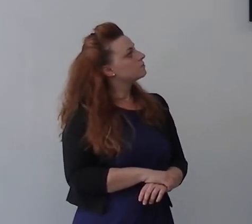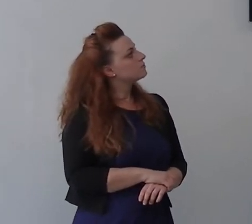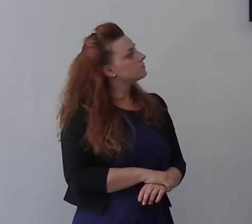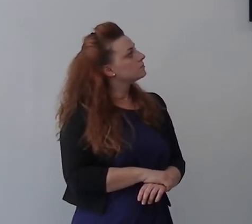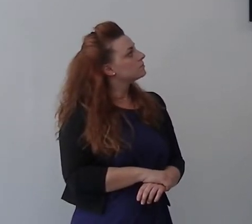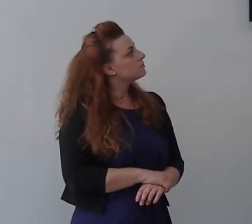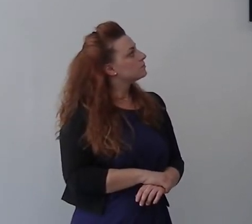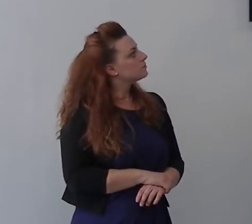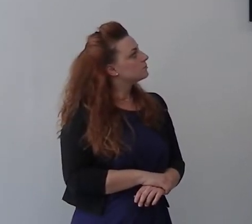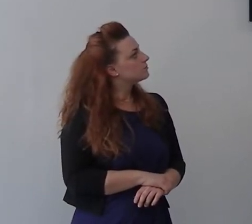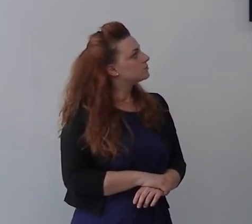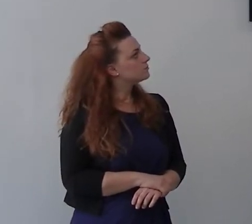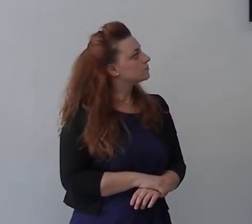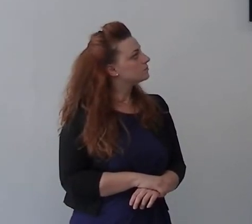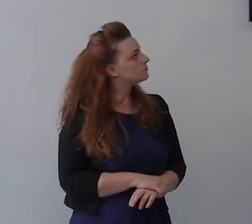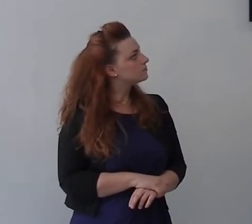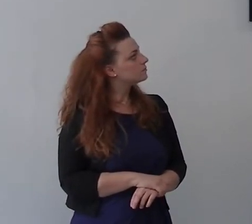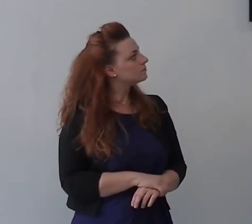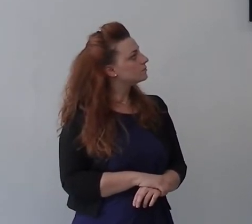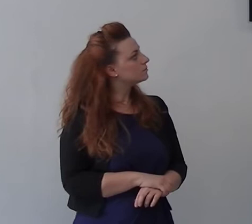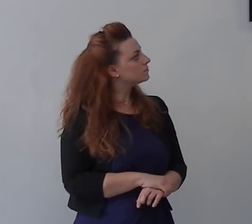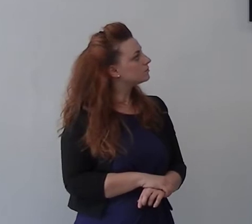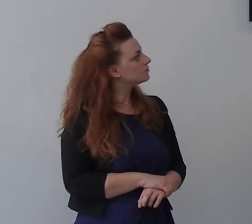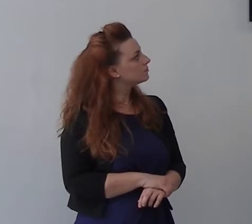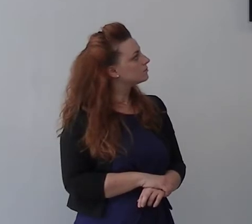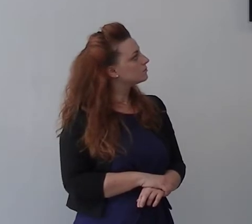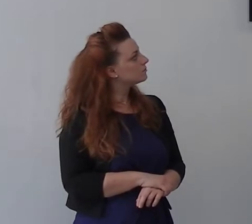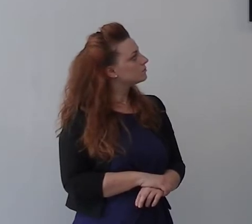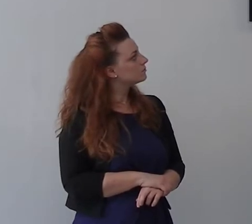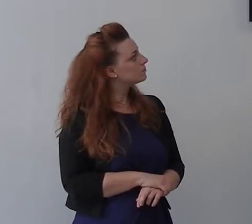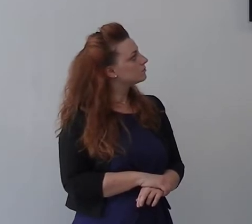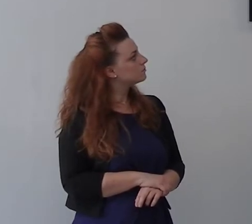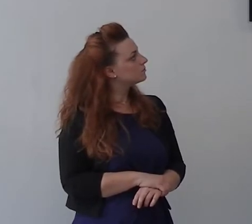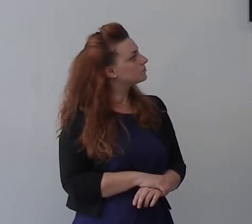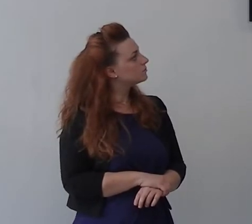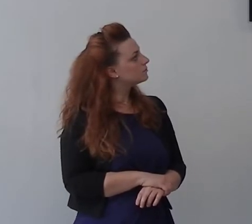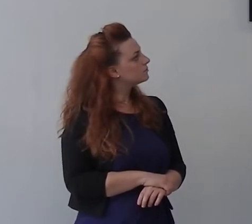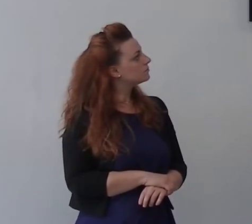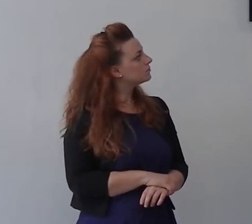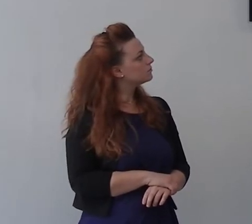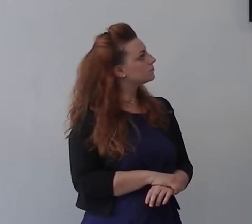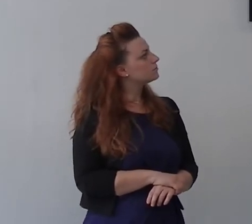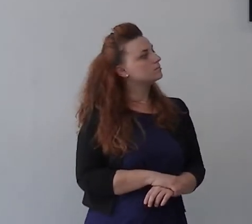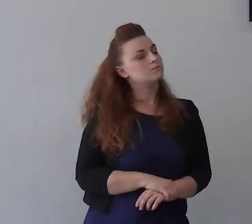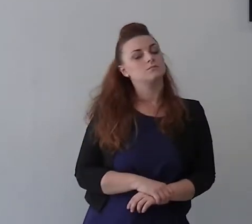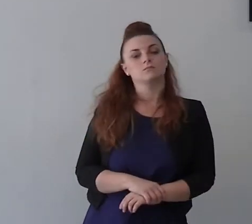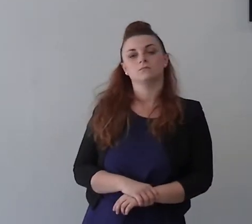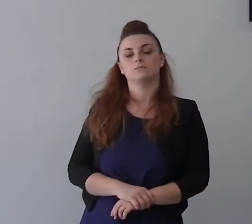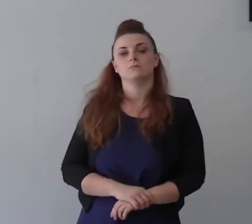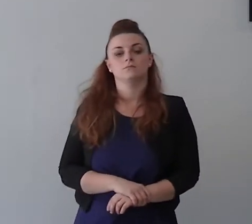Giona rimase nel ventre del grande pesce 3 giorni e 3 notti, così il figlio dell'uomo rimarrà sepolto nella